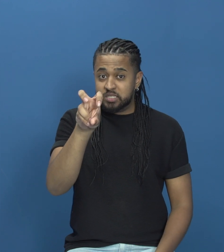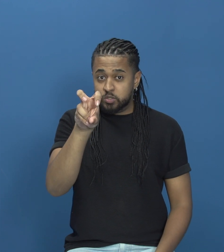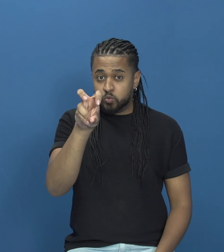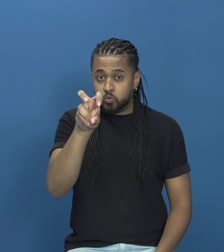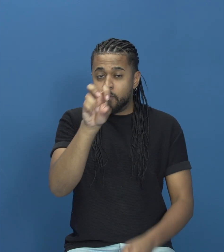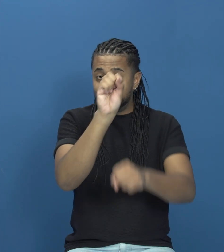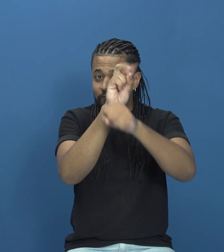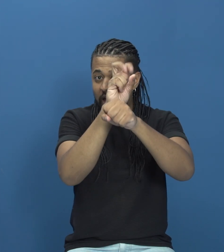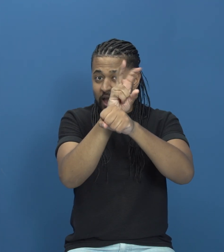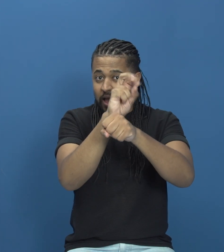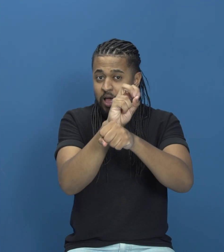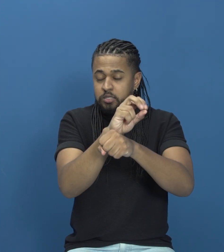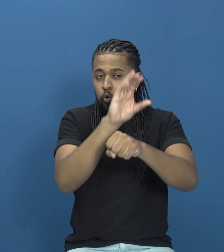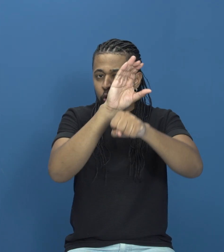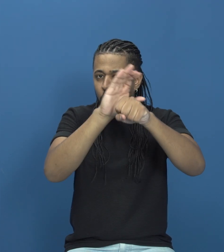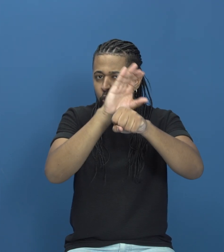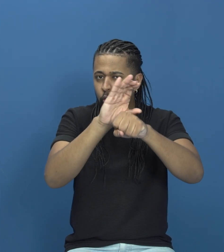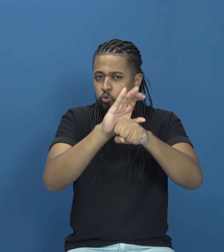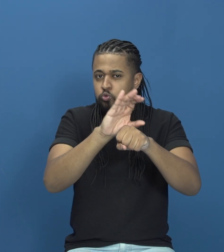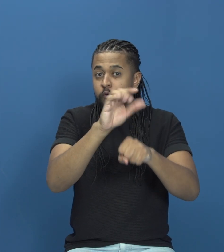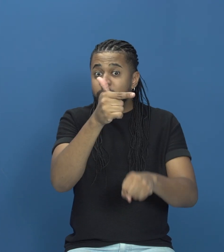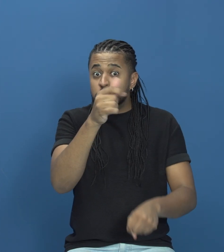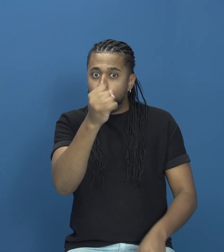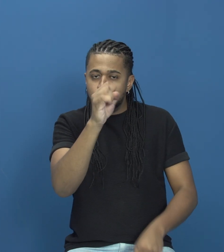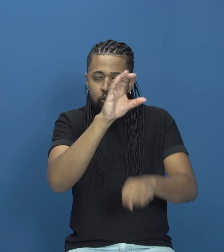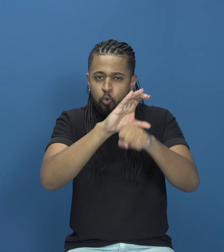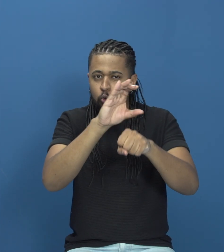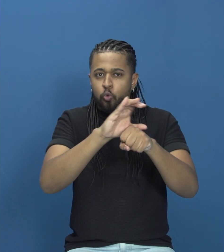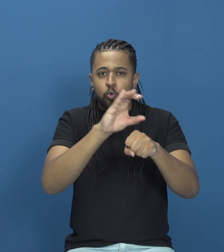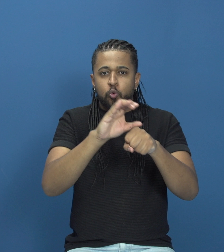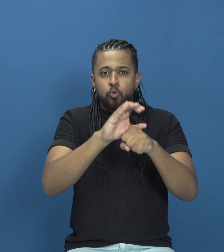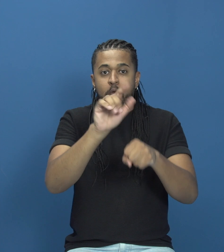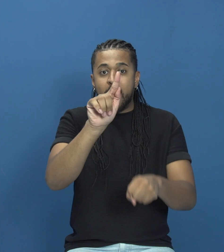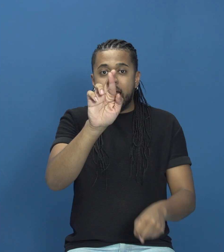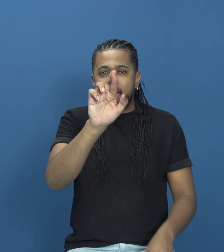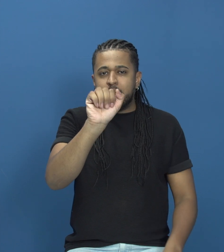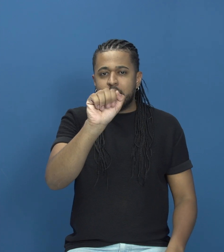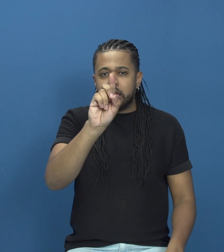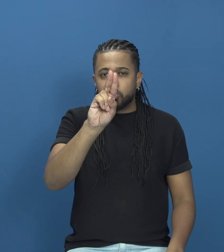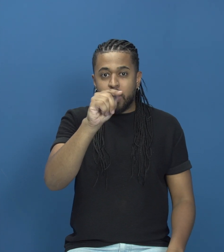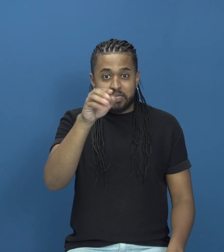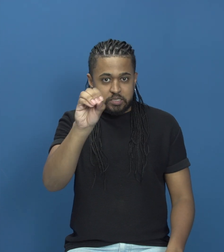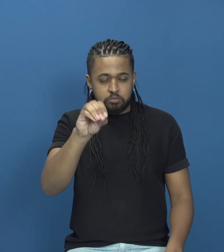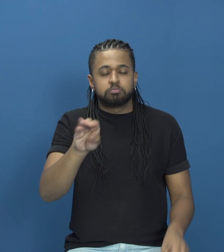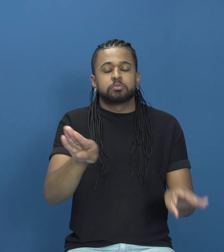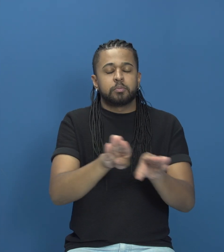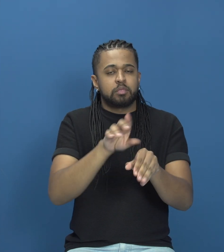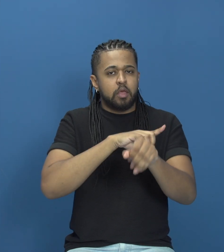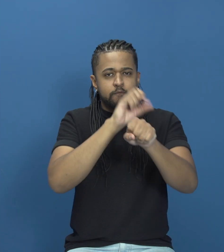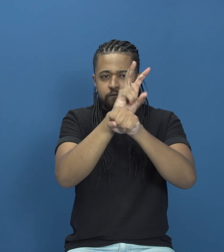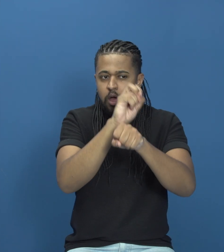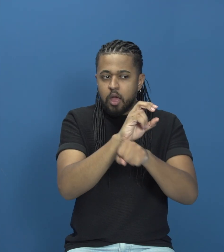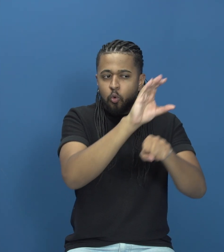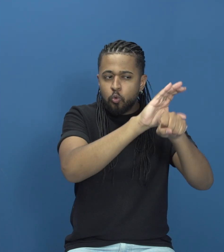695 vagas distribuídas entre 28 cursos de graduação, com disponibilidade de vagas